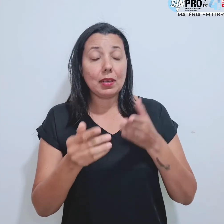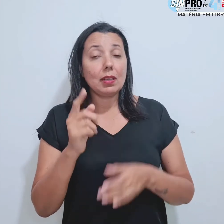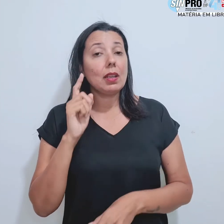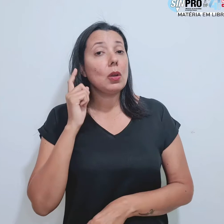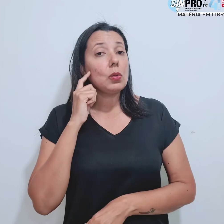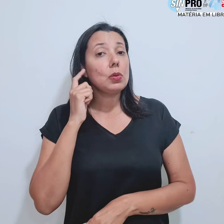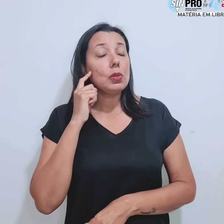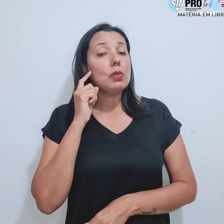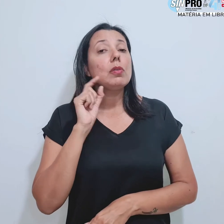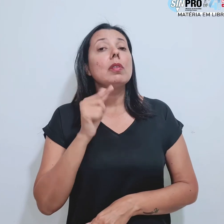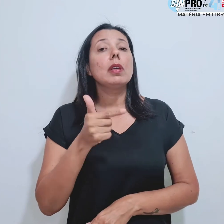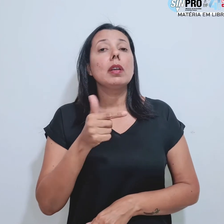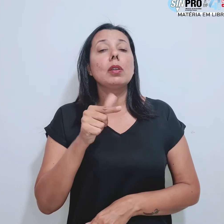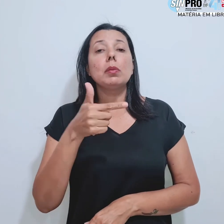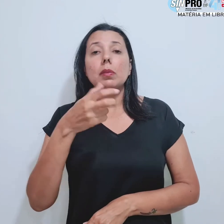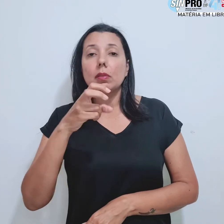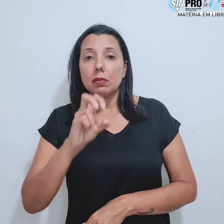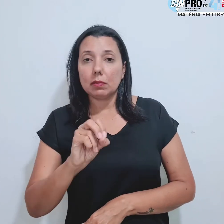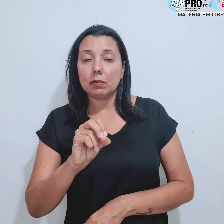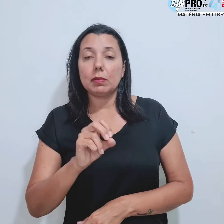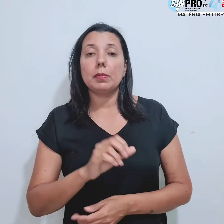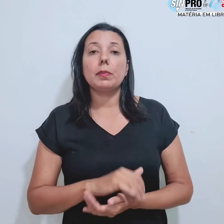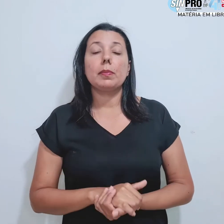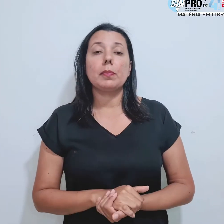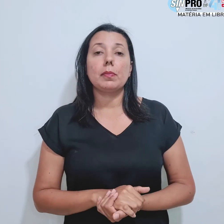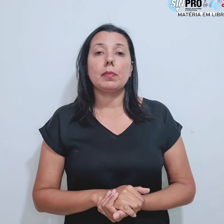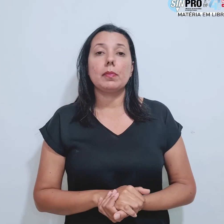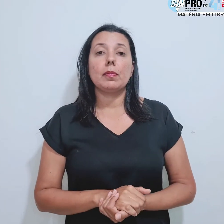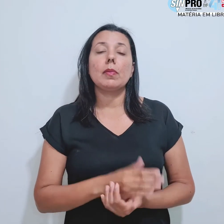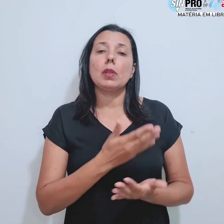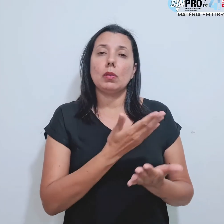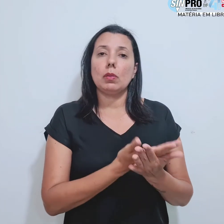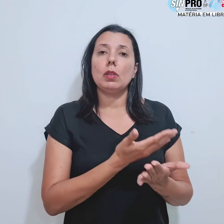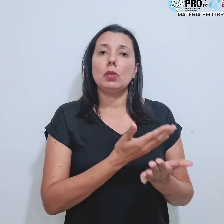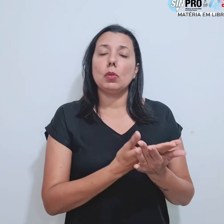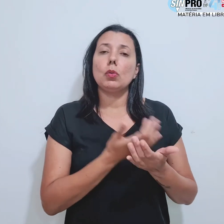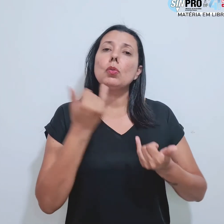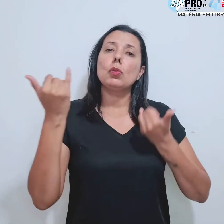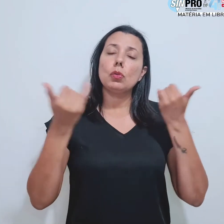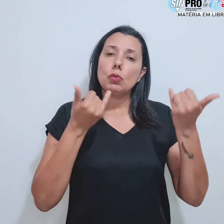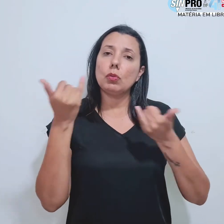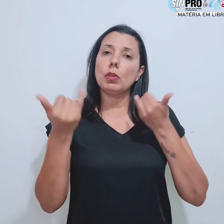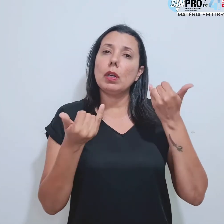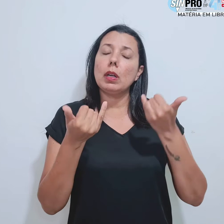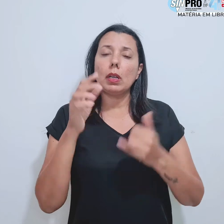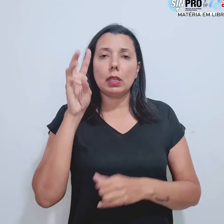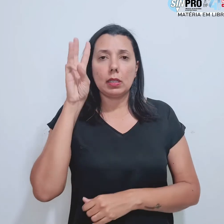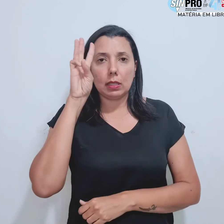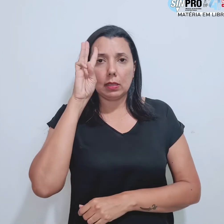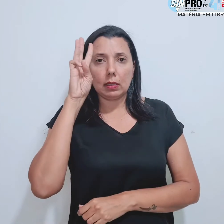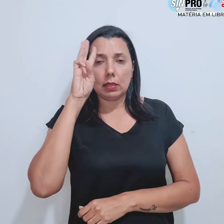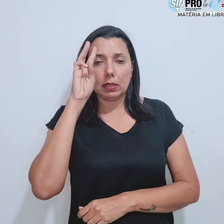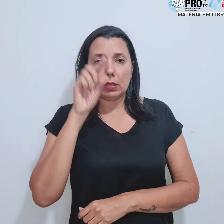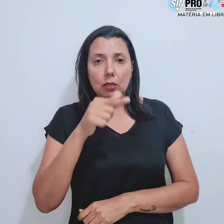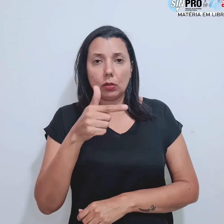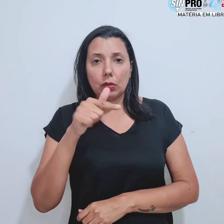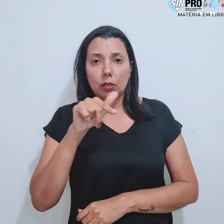auditiva em 2050. O estudo divulgado nesta terça-feira, 2 de